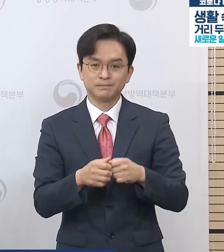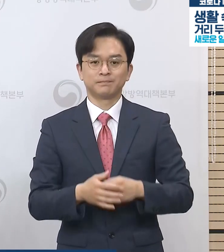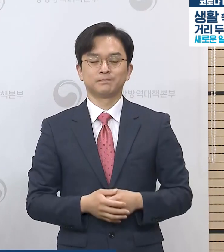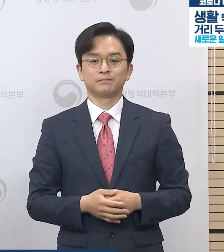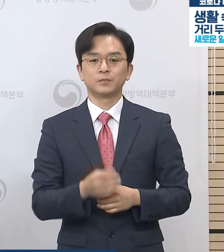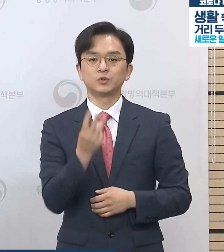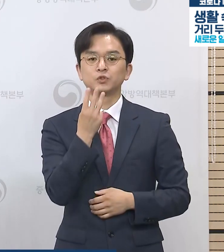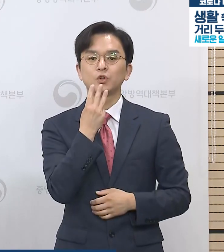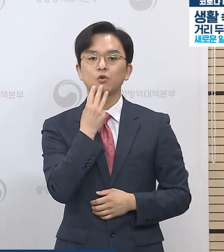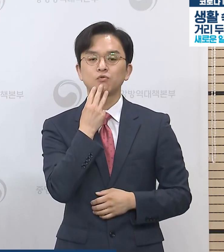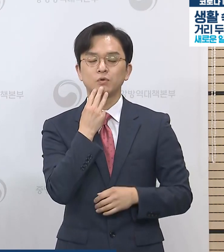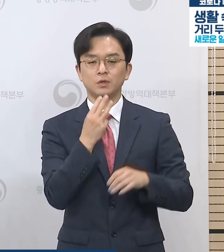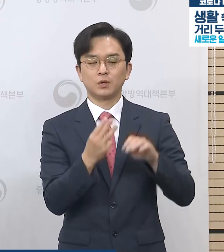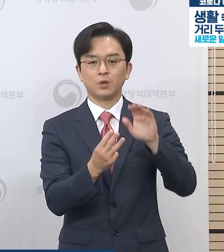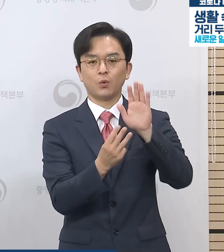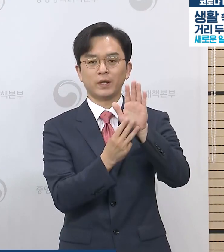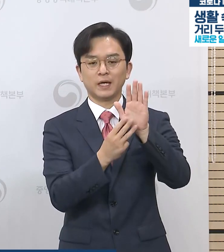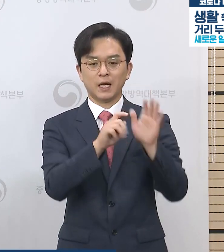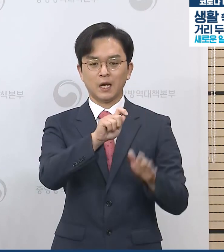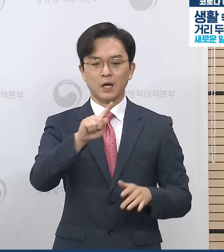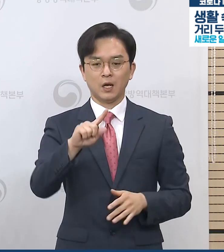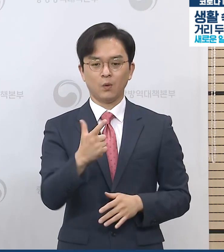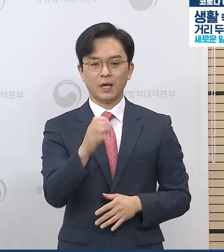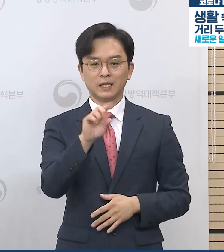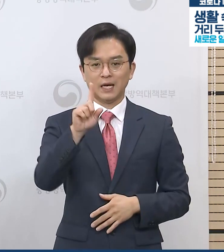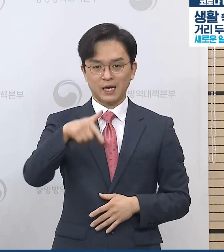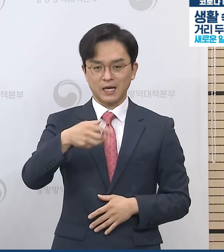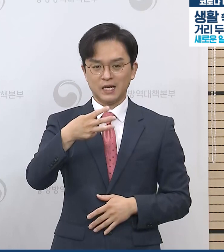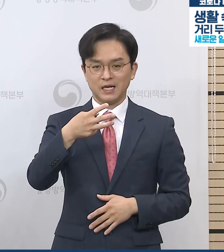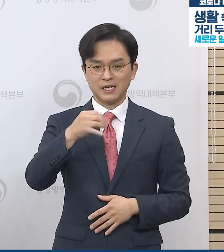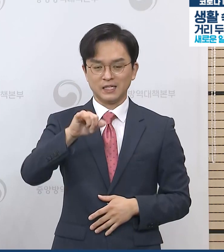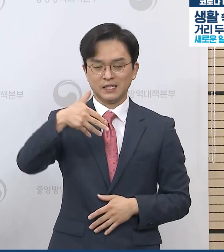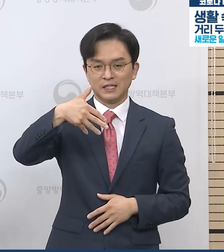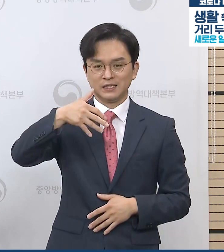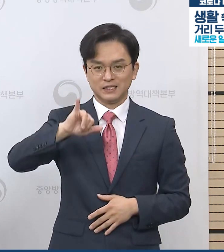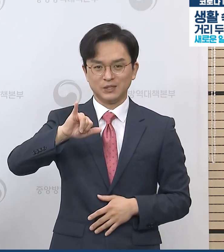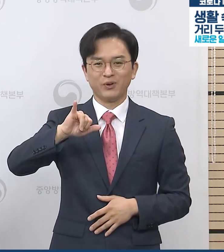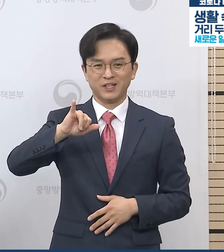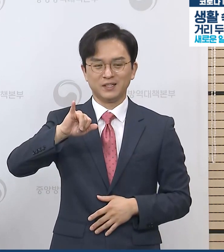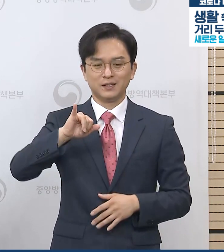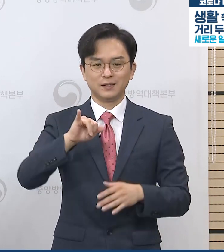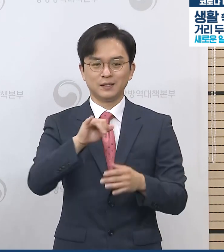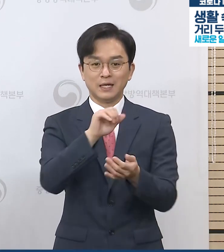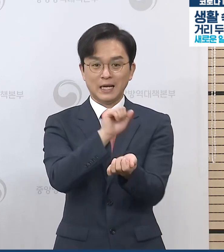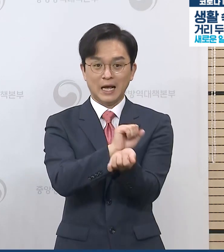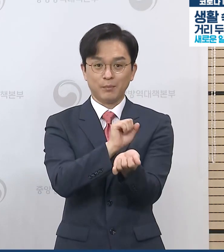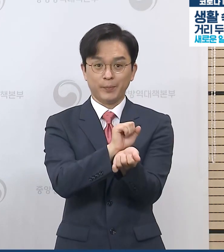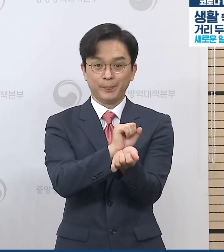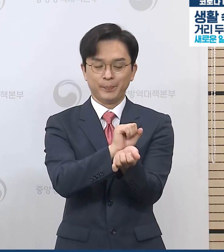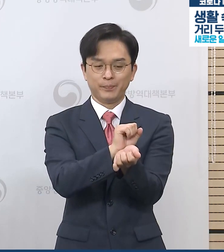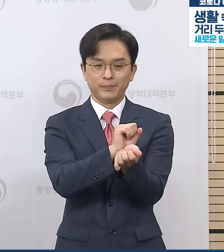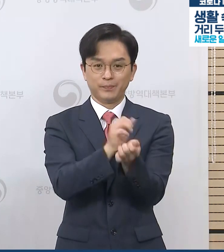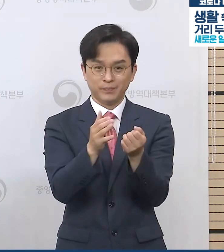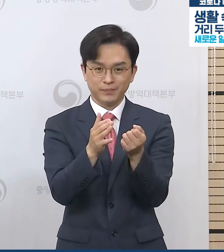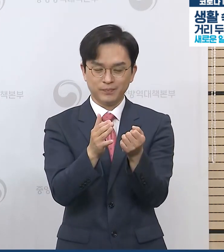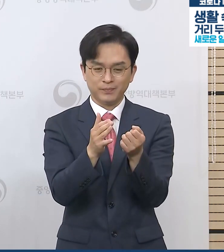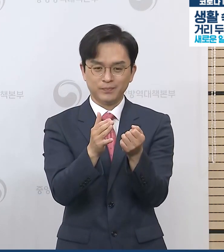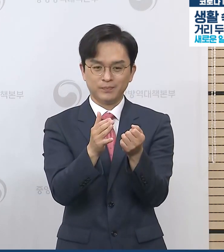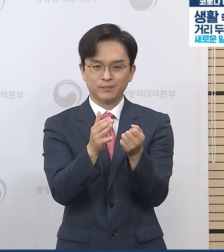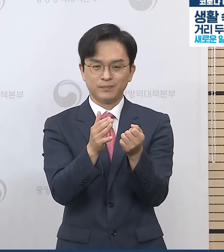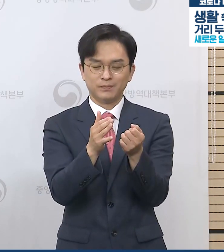서울 관악구 소재 리치웨이 관련 격리 중이던 접촉자 4명이 추가 확진되어